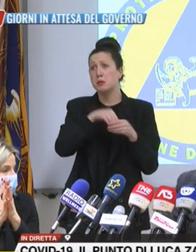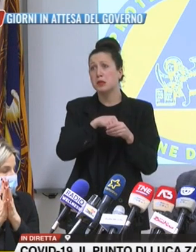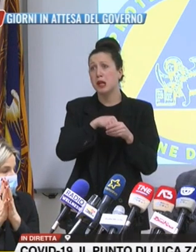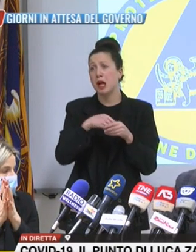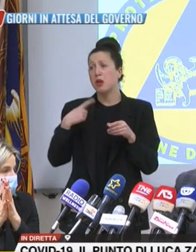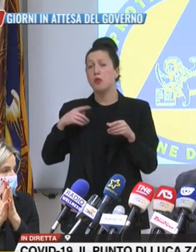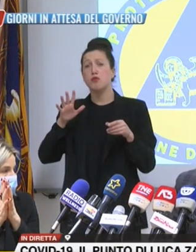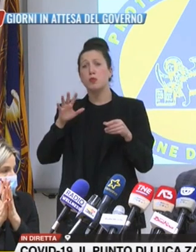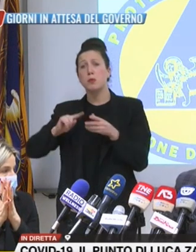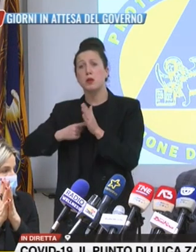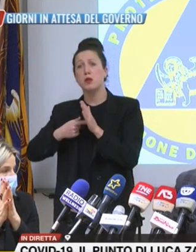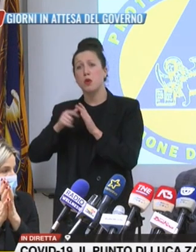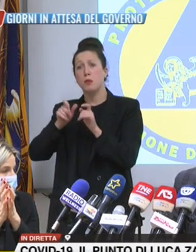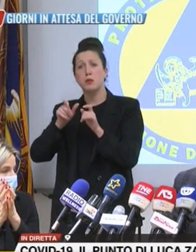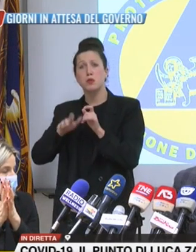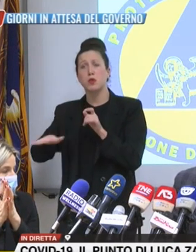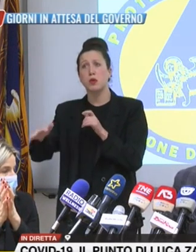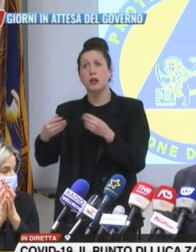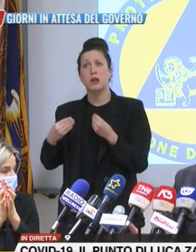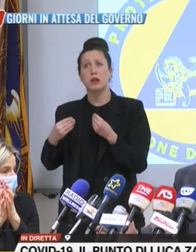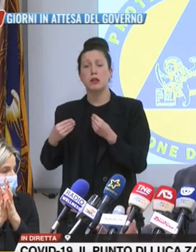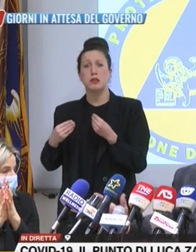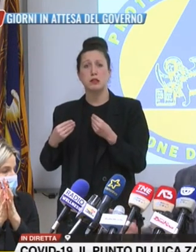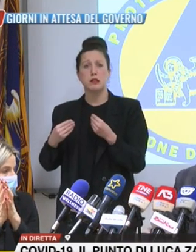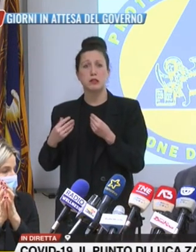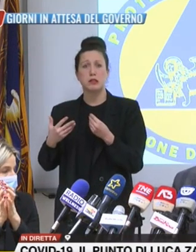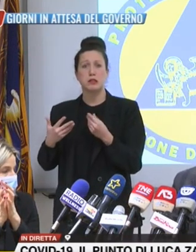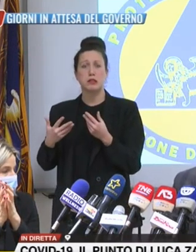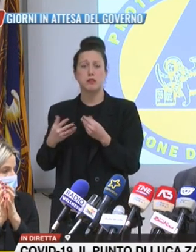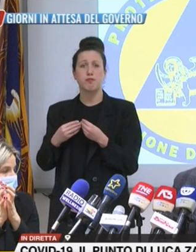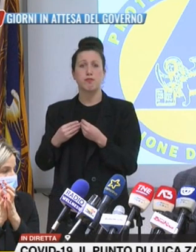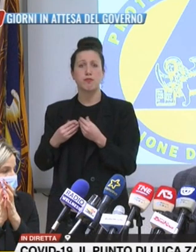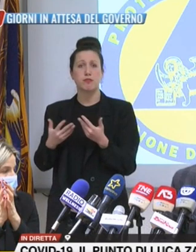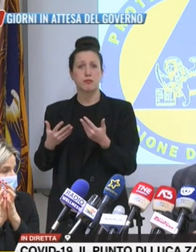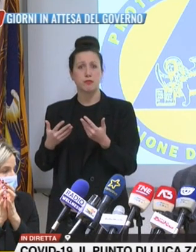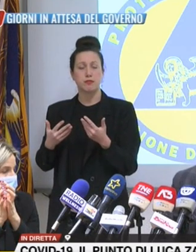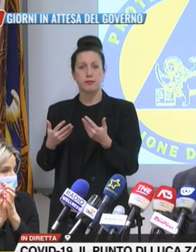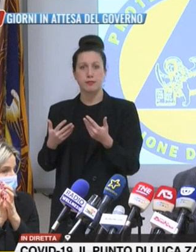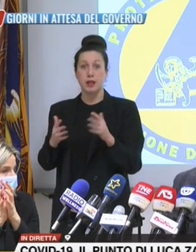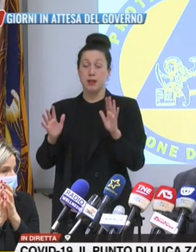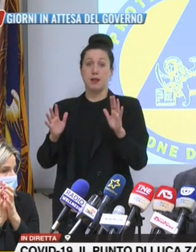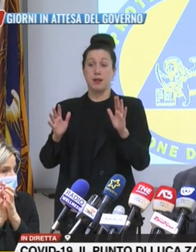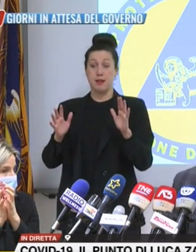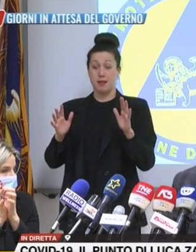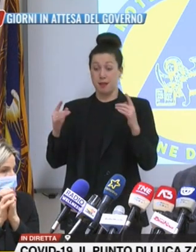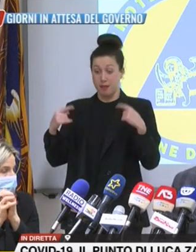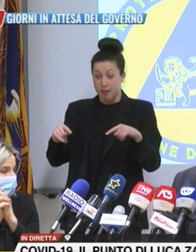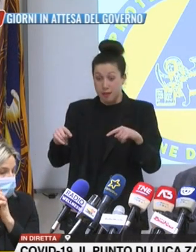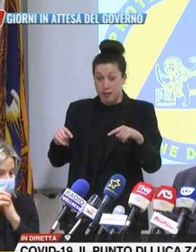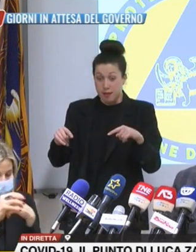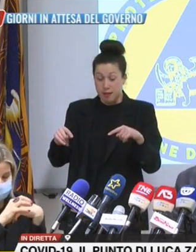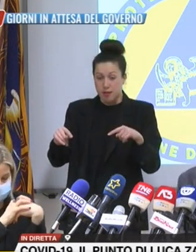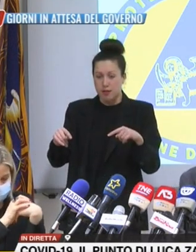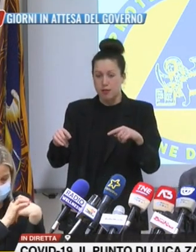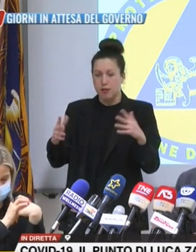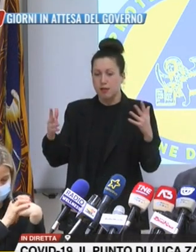questi sono i discorsi che vengono fatti. Ma a questo punto, io dico che a questo punto mi rifiuto di continuare il ragionamento, vuol dire che tu non hai